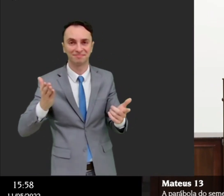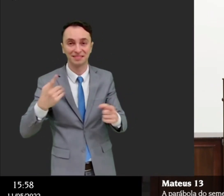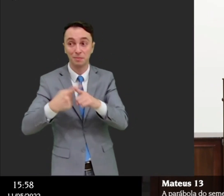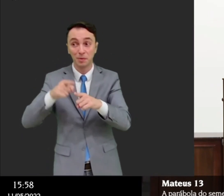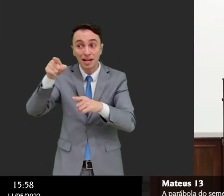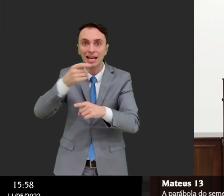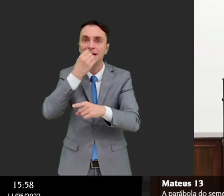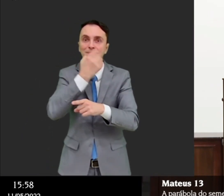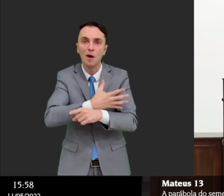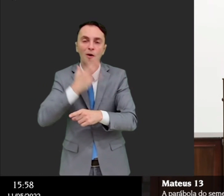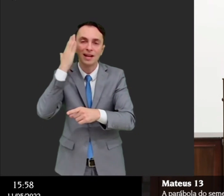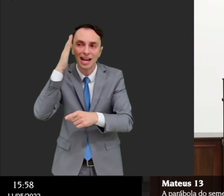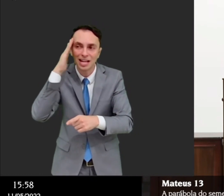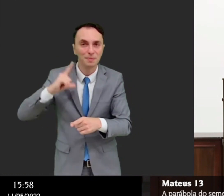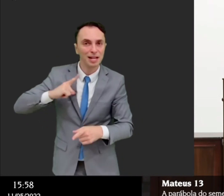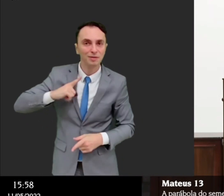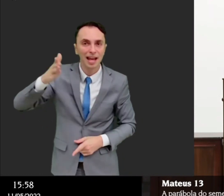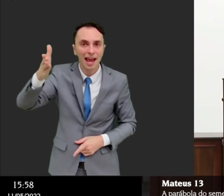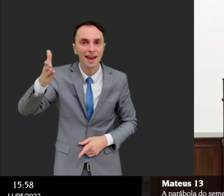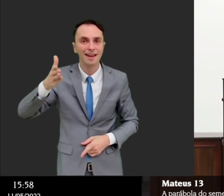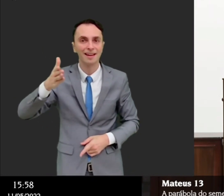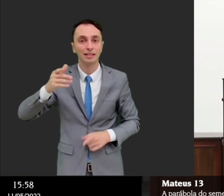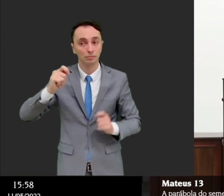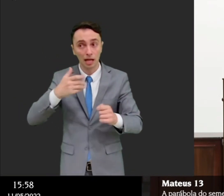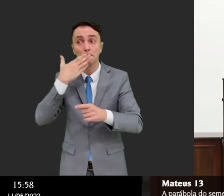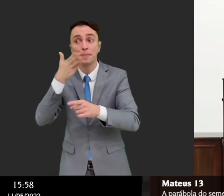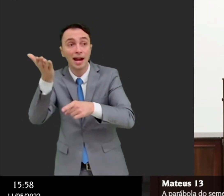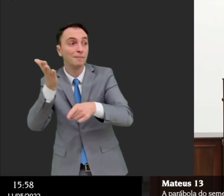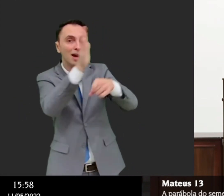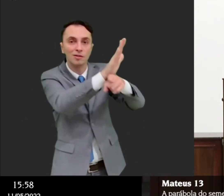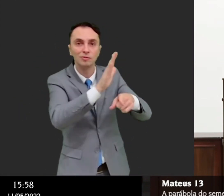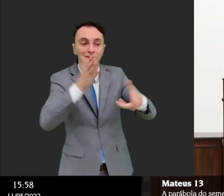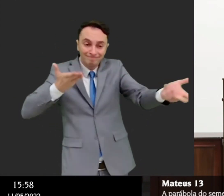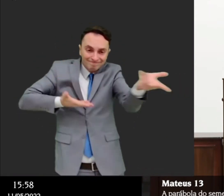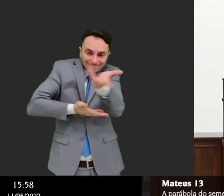tem entendimento e que ajuda o seu próximo.